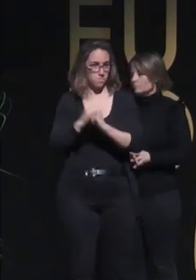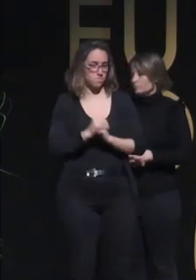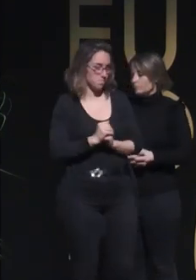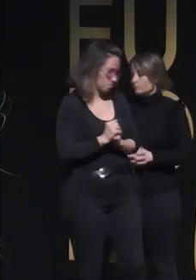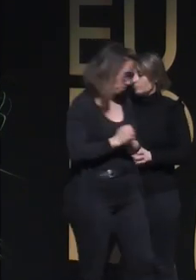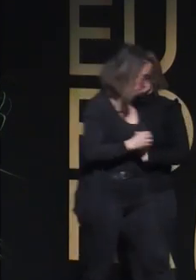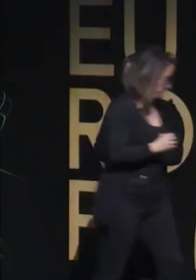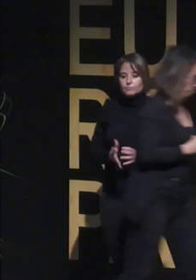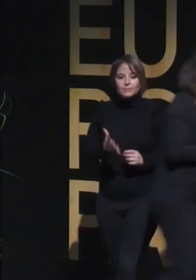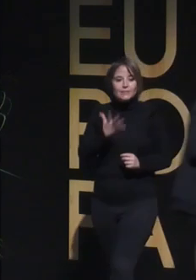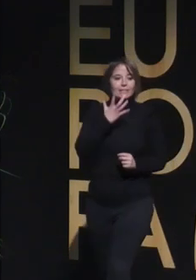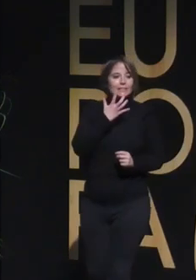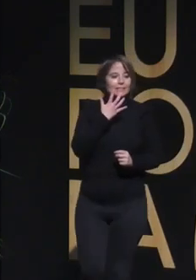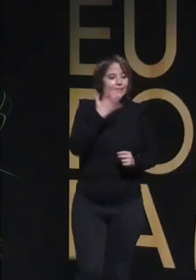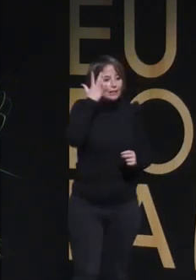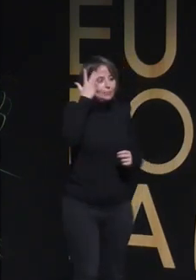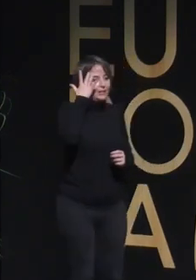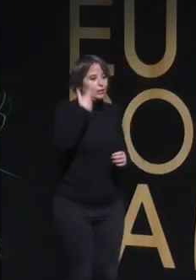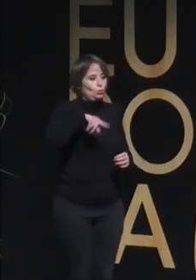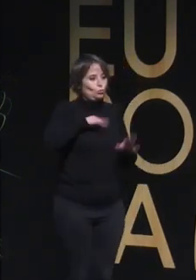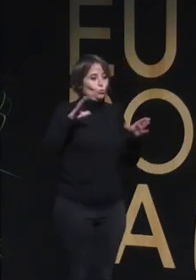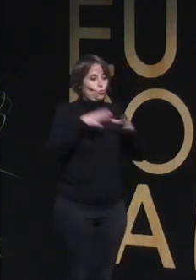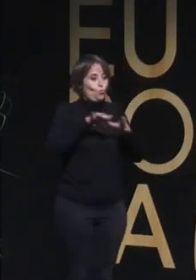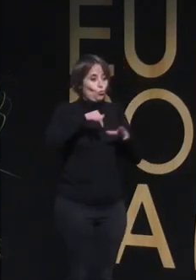si nuestros hijos vieran algunos grupos de WhatsApp que tenemos,